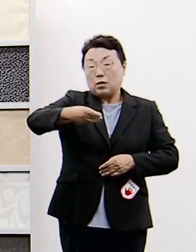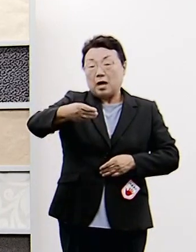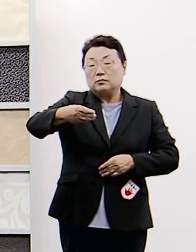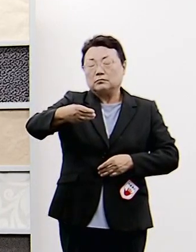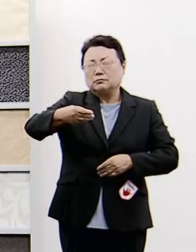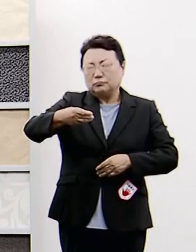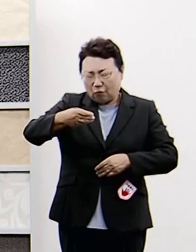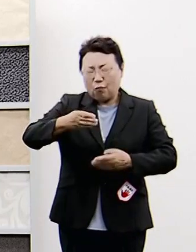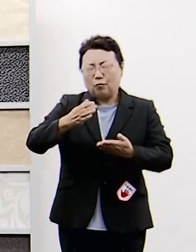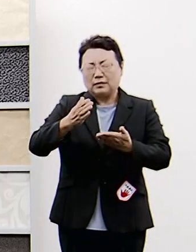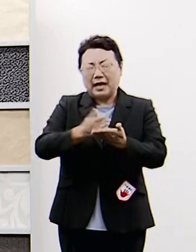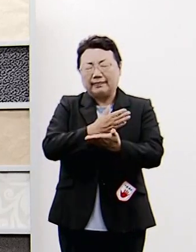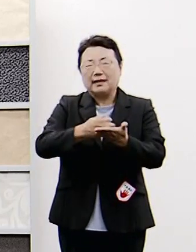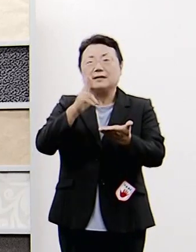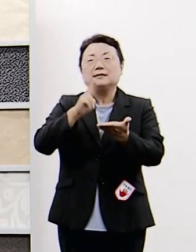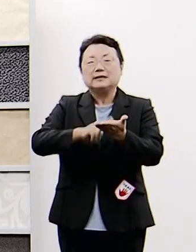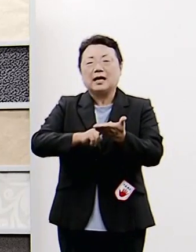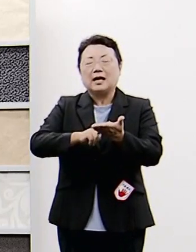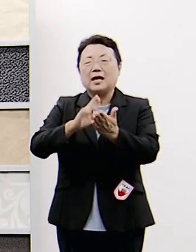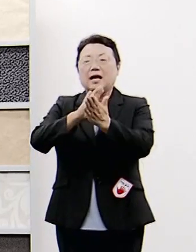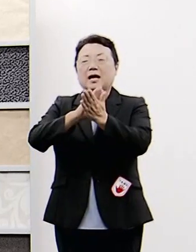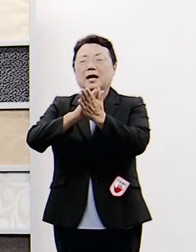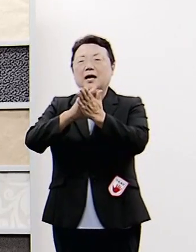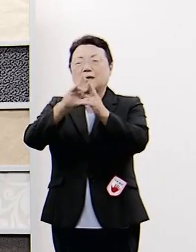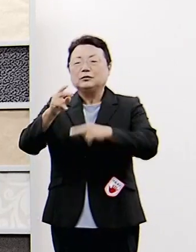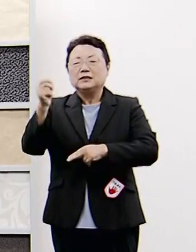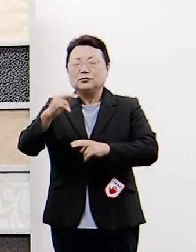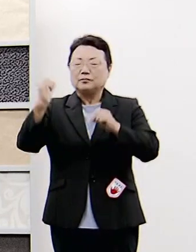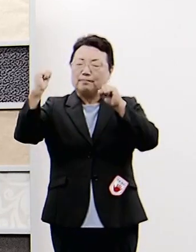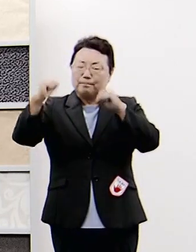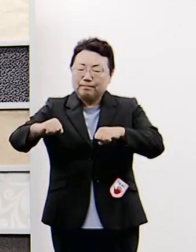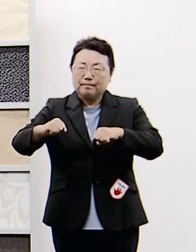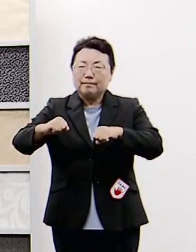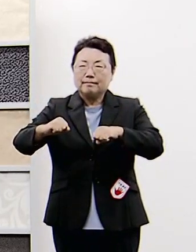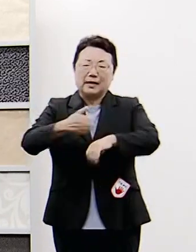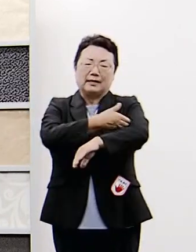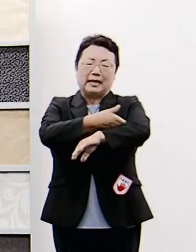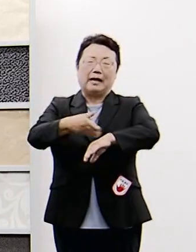を検討した上で富士急行との合意に至っていることから